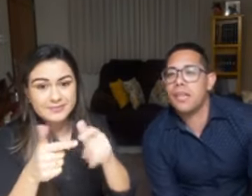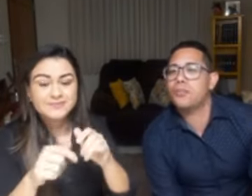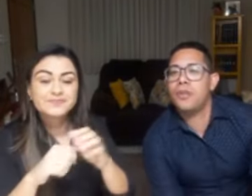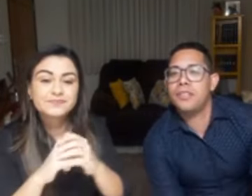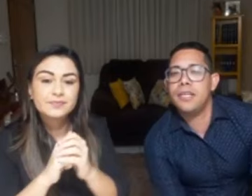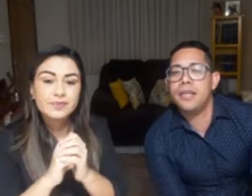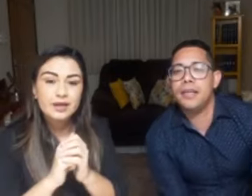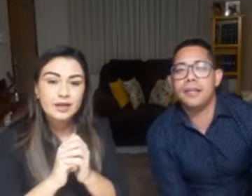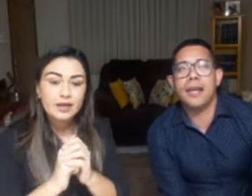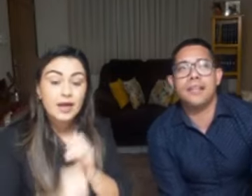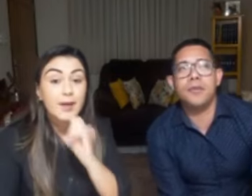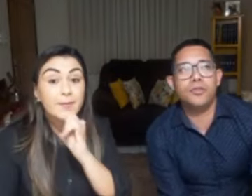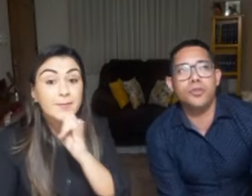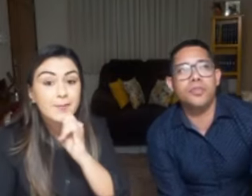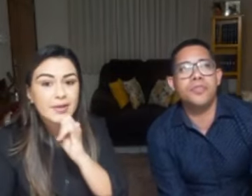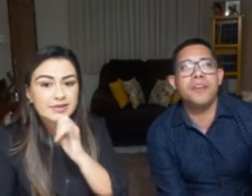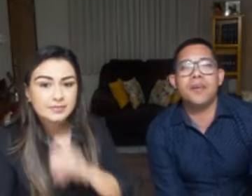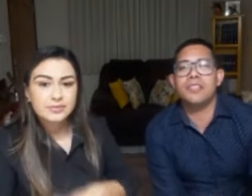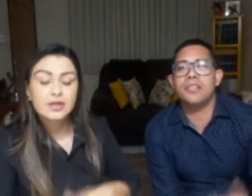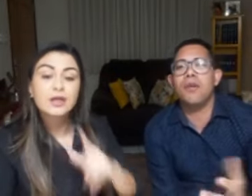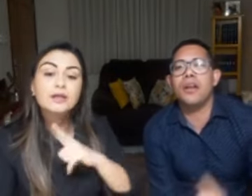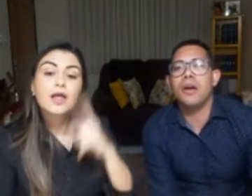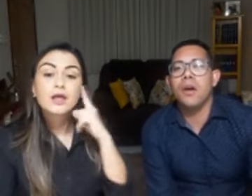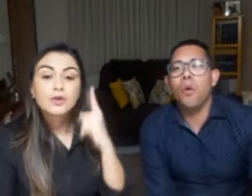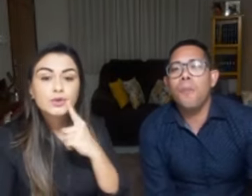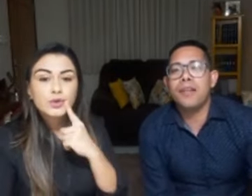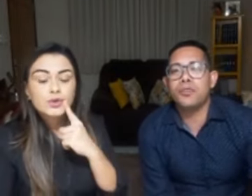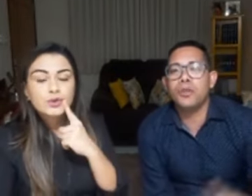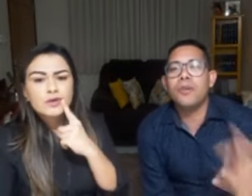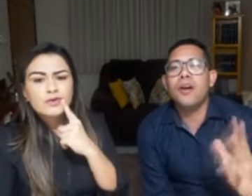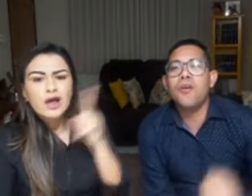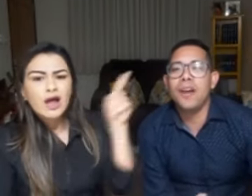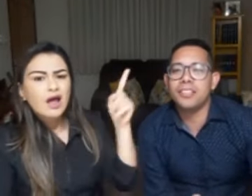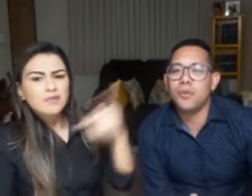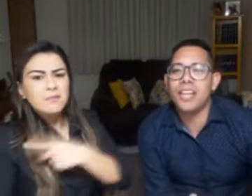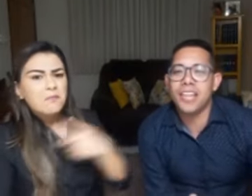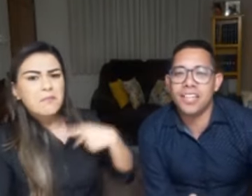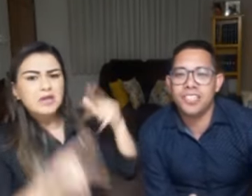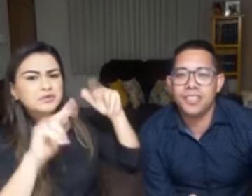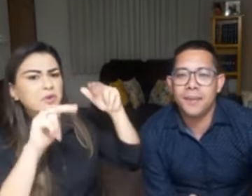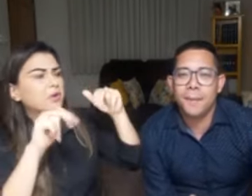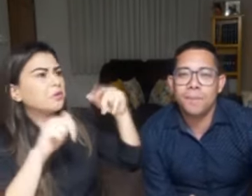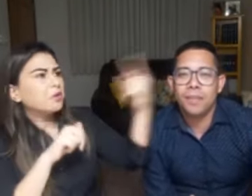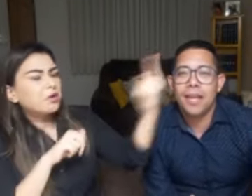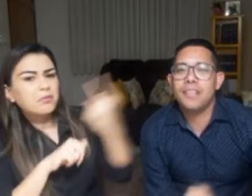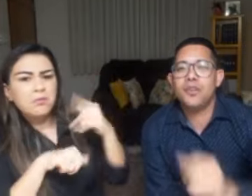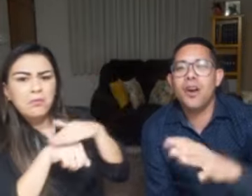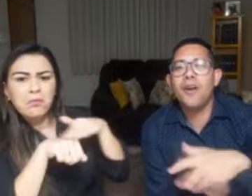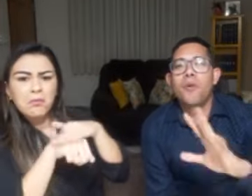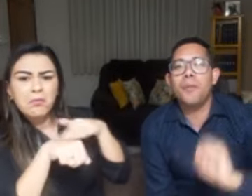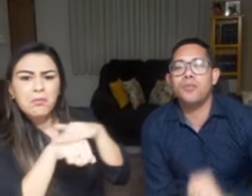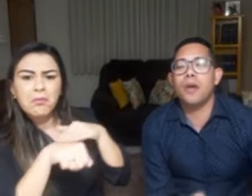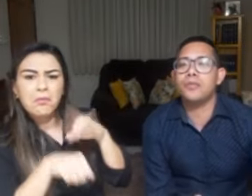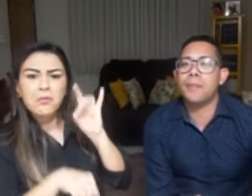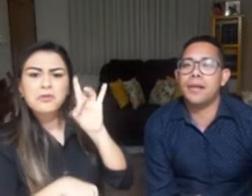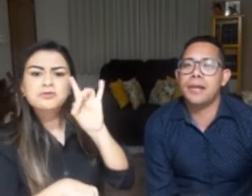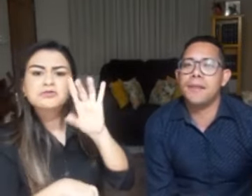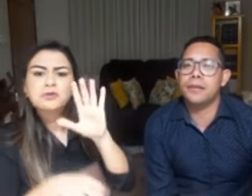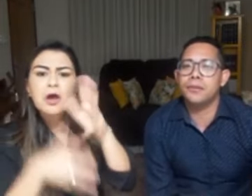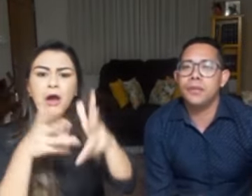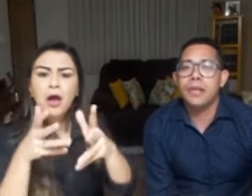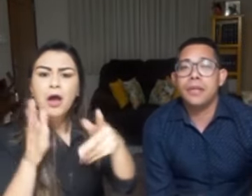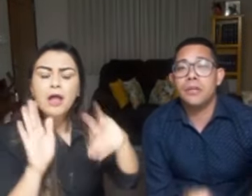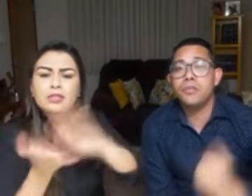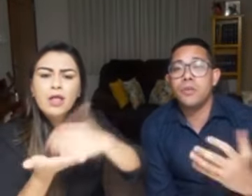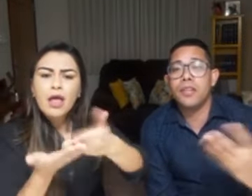algumas questões que tem surdos que falam assim, olha, o pastor nunca conversa com a gente. É só o pessoal do